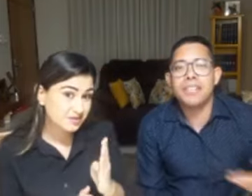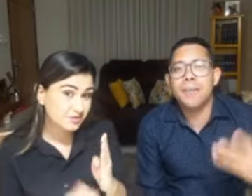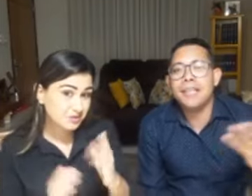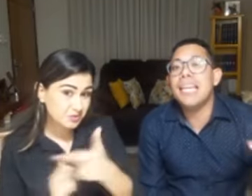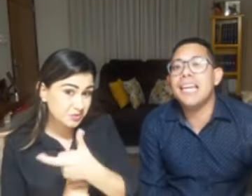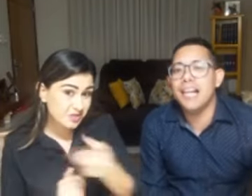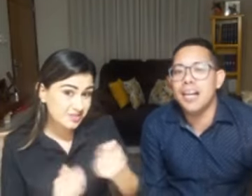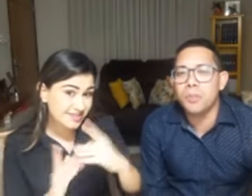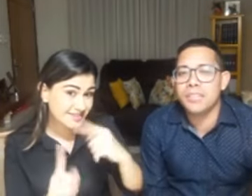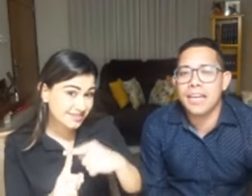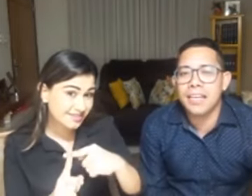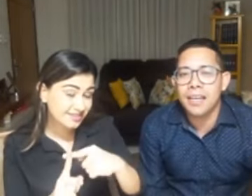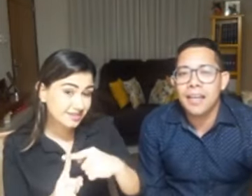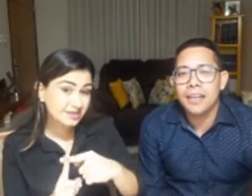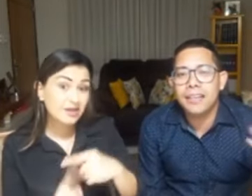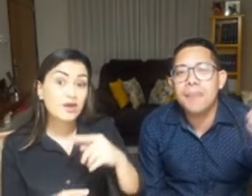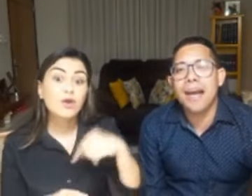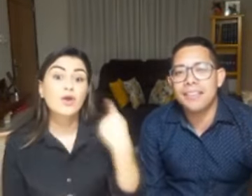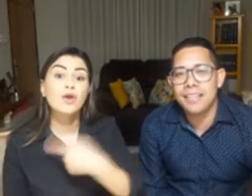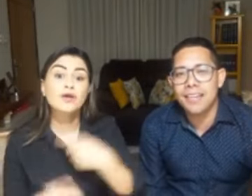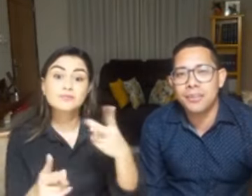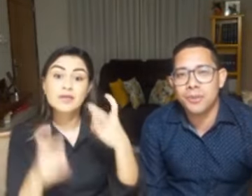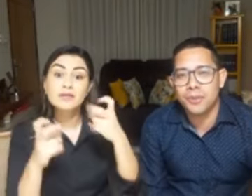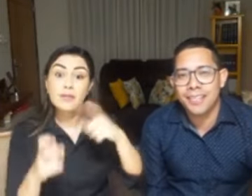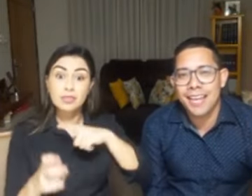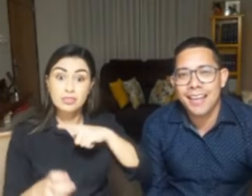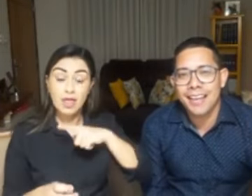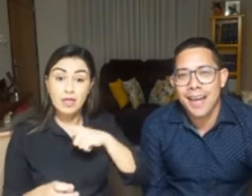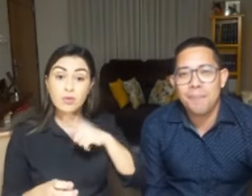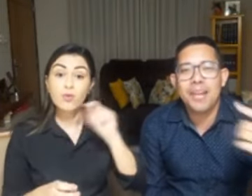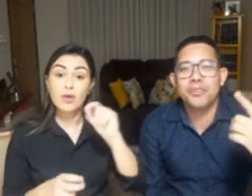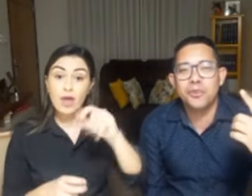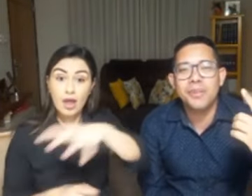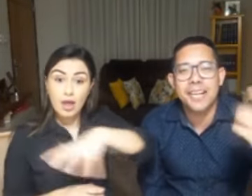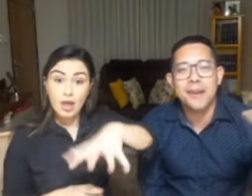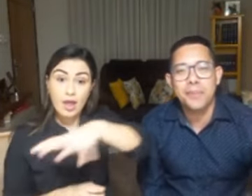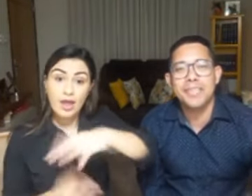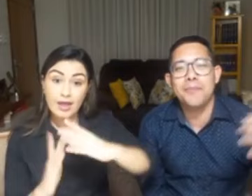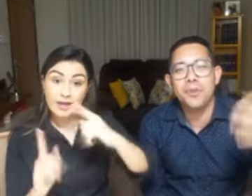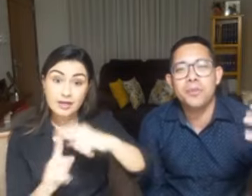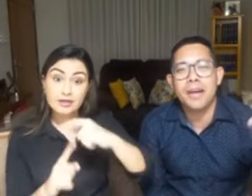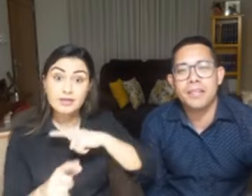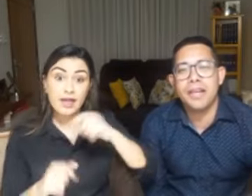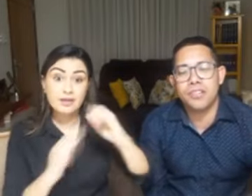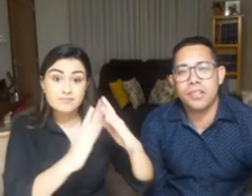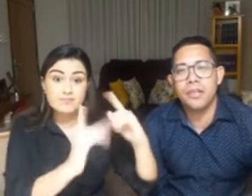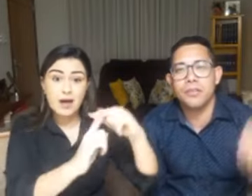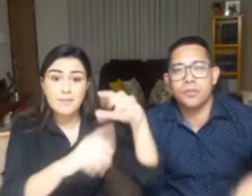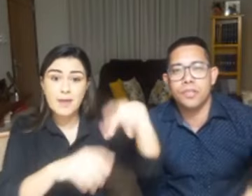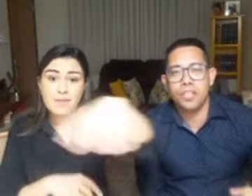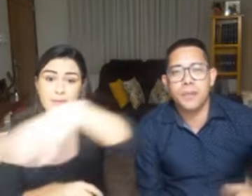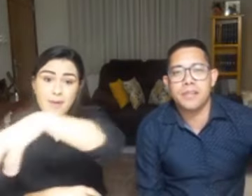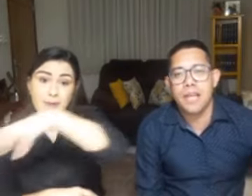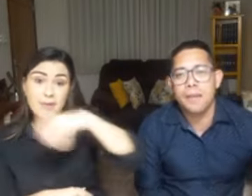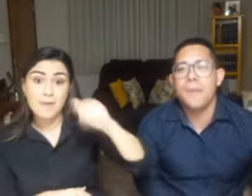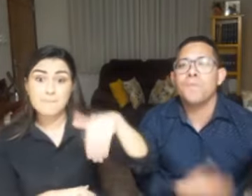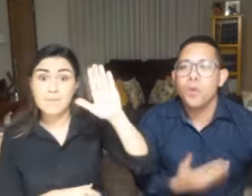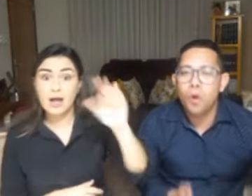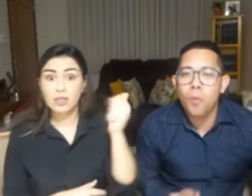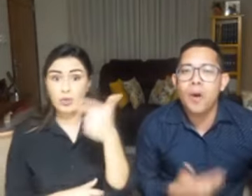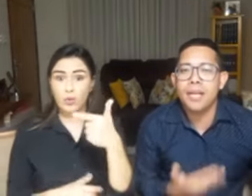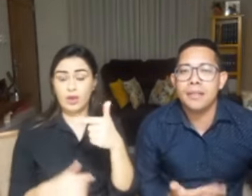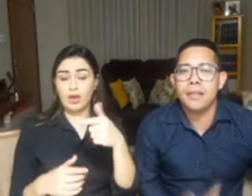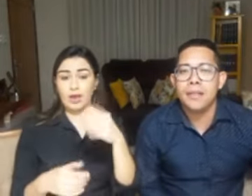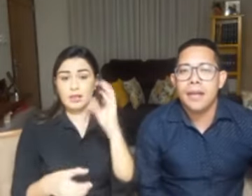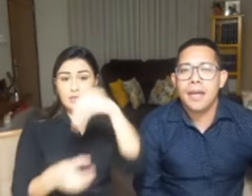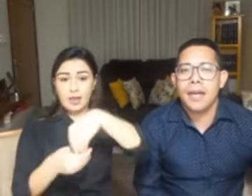gente percebe que tem campos aí que tem mais que isso, né? Apenas um campo tem muito mais igreja que isso. Então, a gente percebe